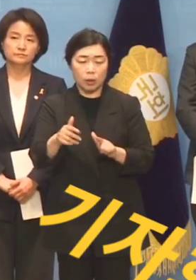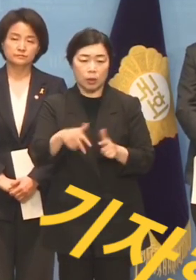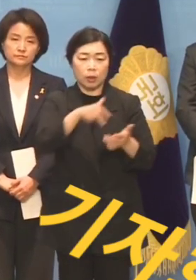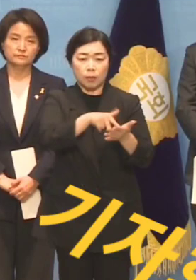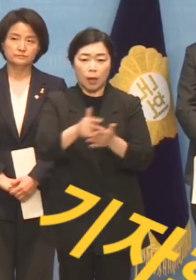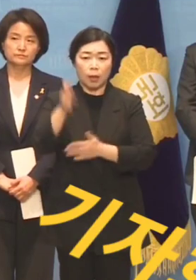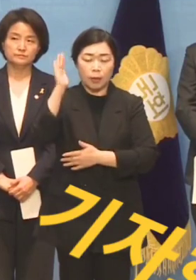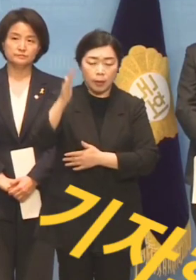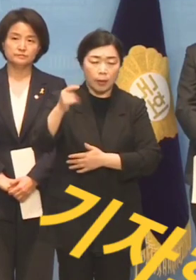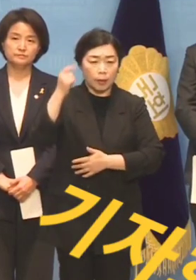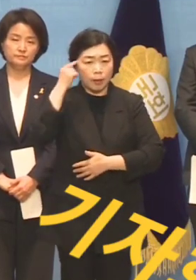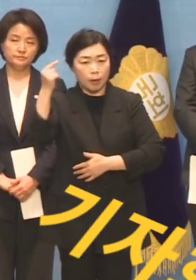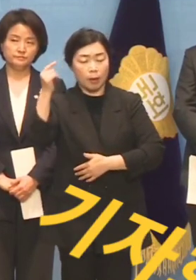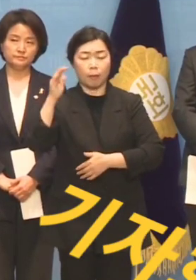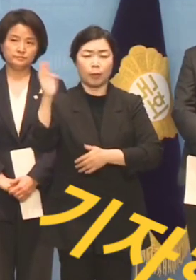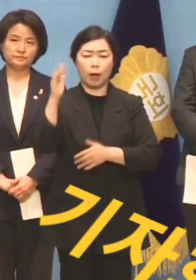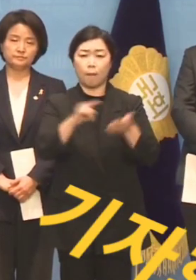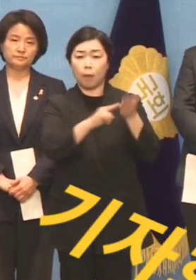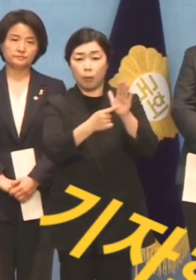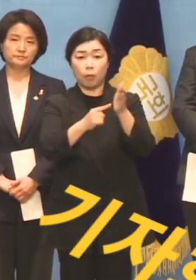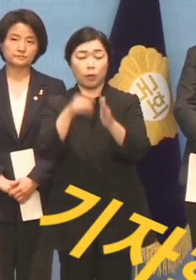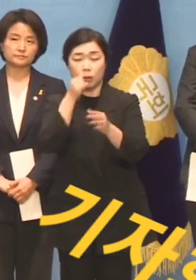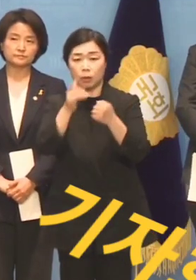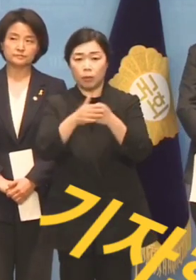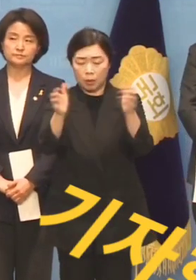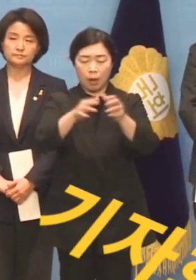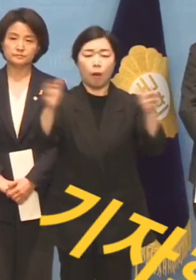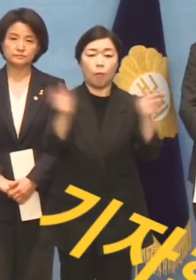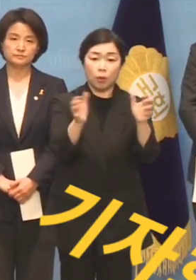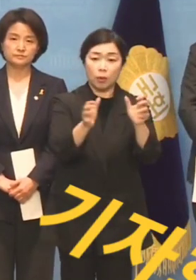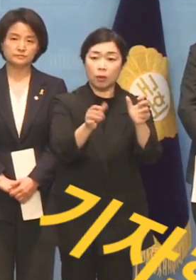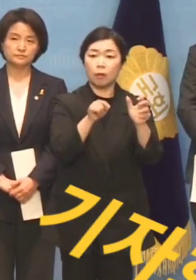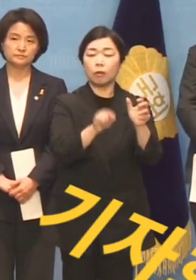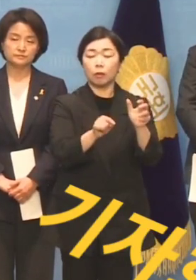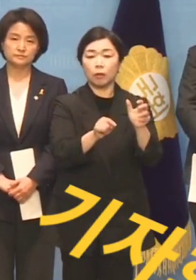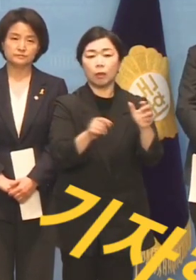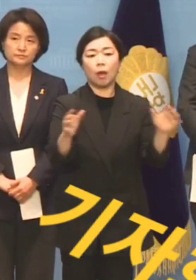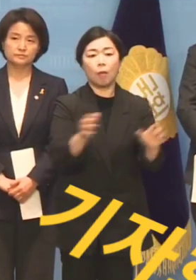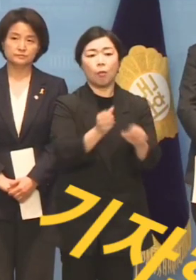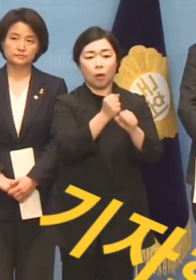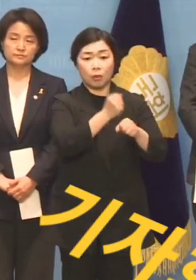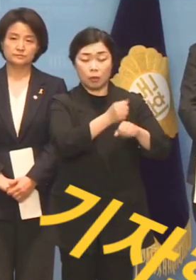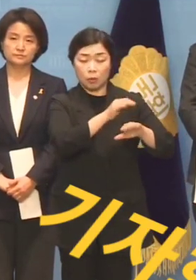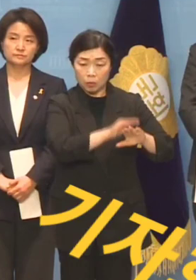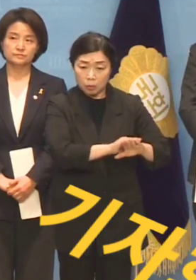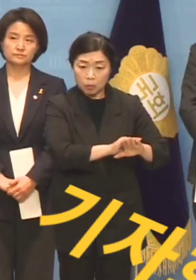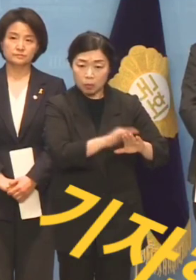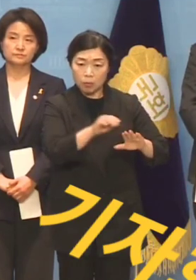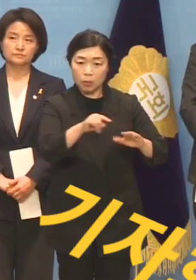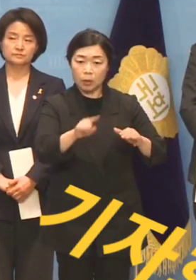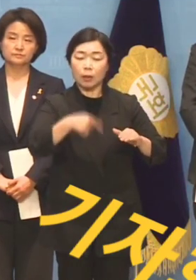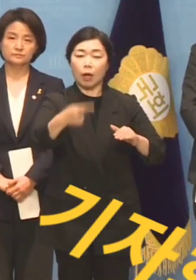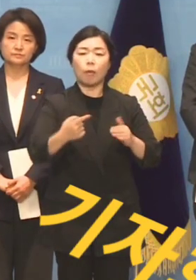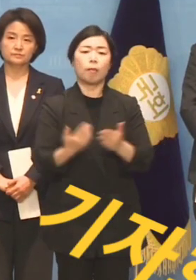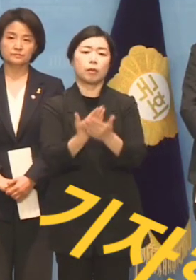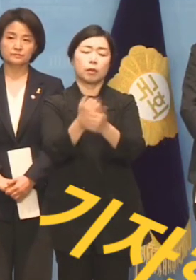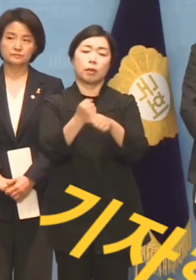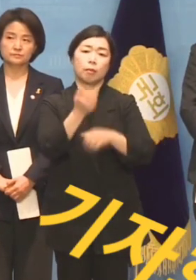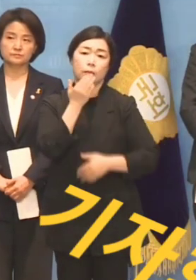실개천들이 만들어졌으니 이거를 큰 강물로 우리 지도부께서 모아주십사 하는